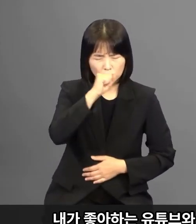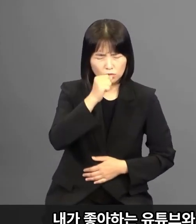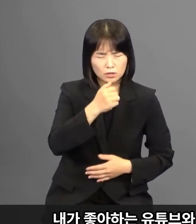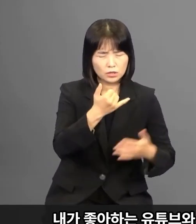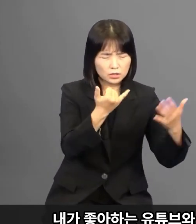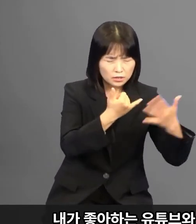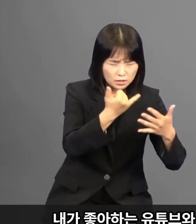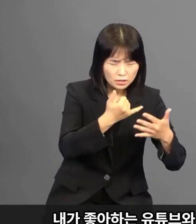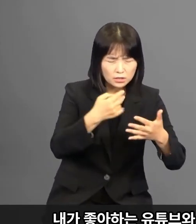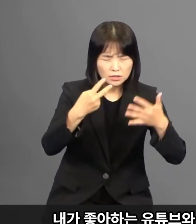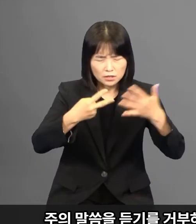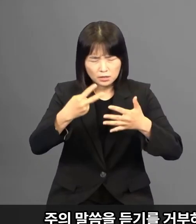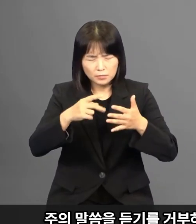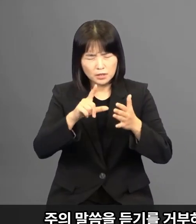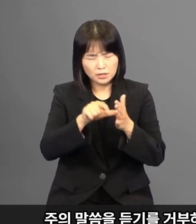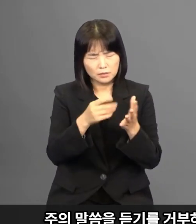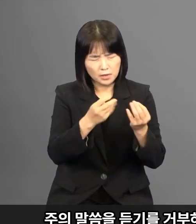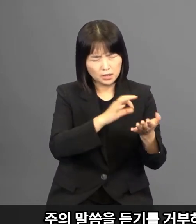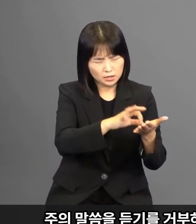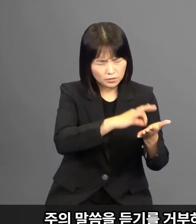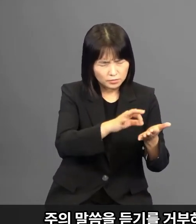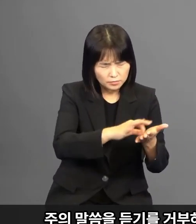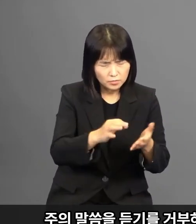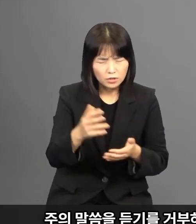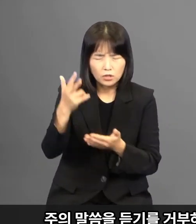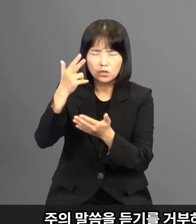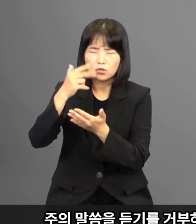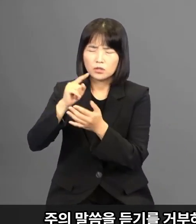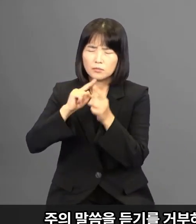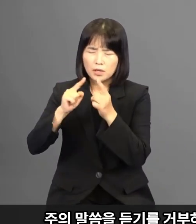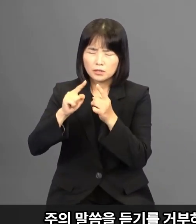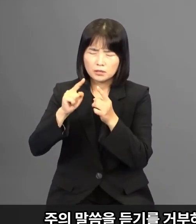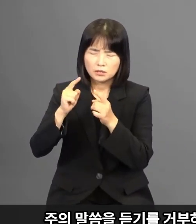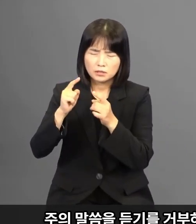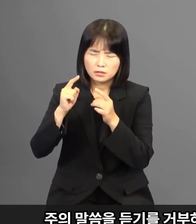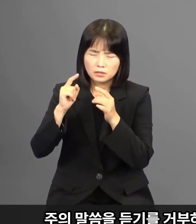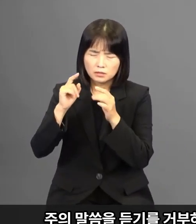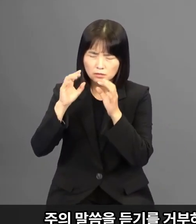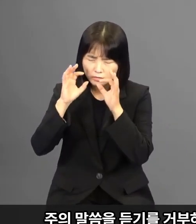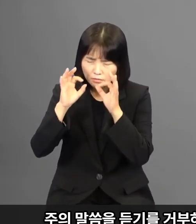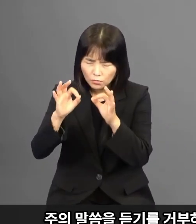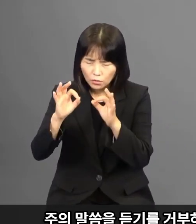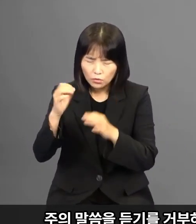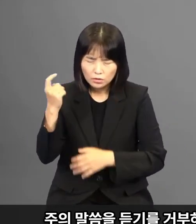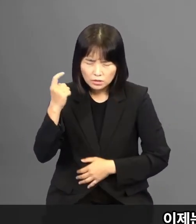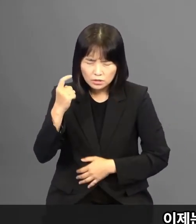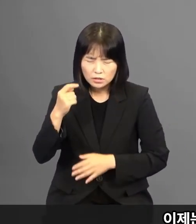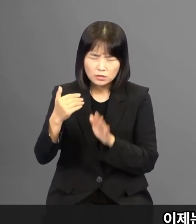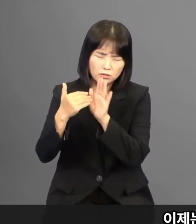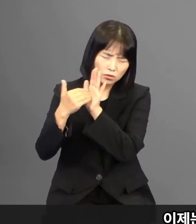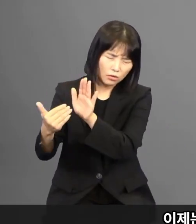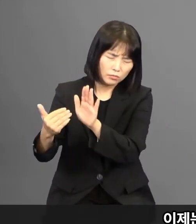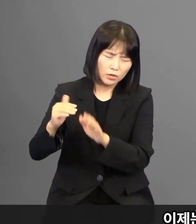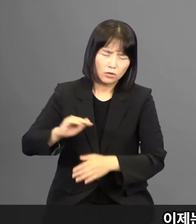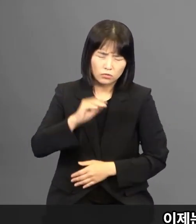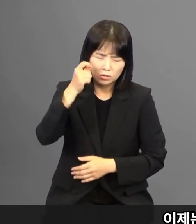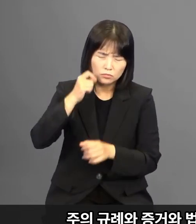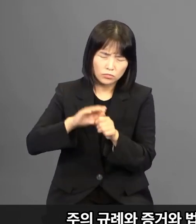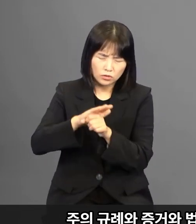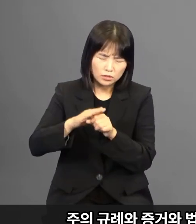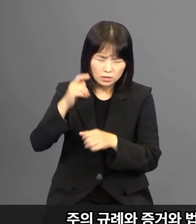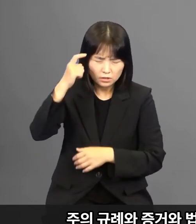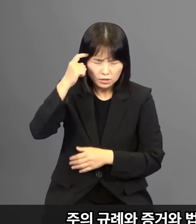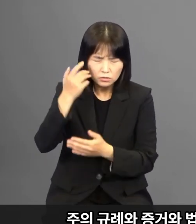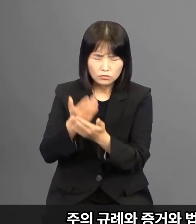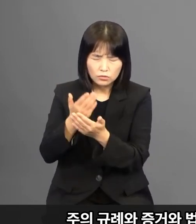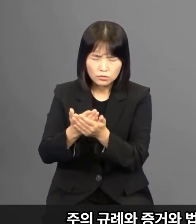쓰면서 주의 말씀을 듣기를 거부하였던 주여 우리를 불쌍히 여겨주셔서 이제는 오늘 결단합니다.